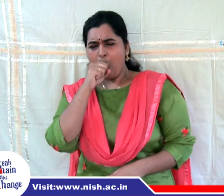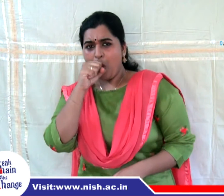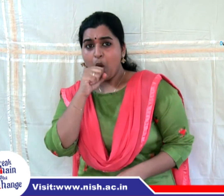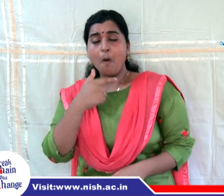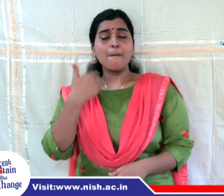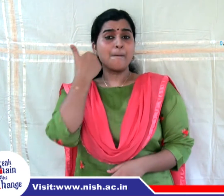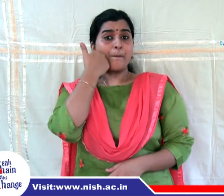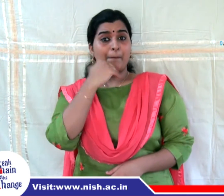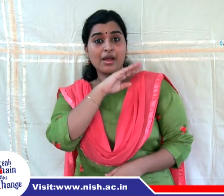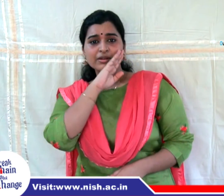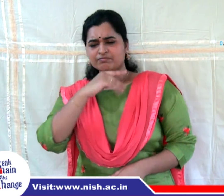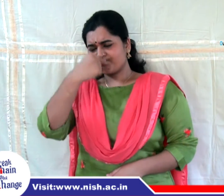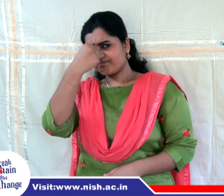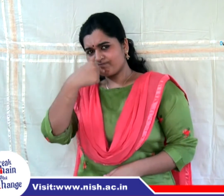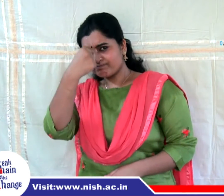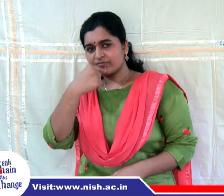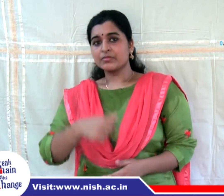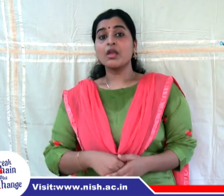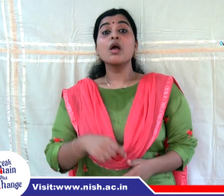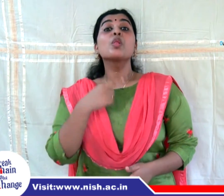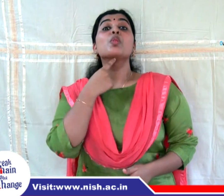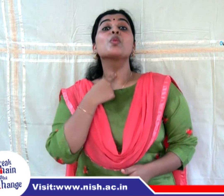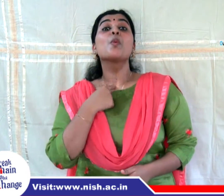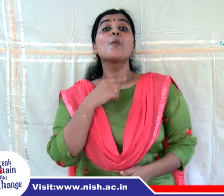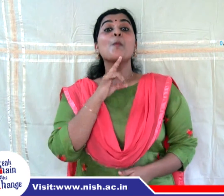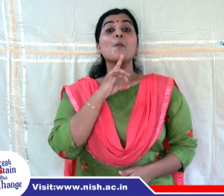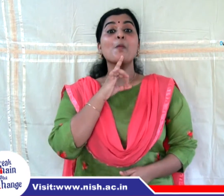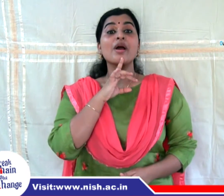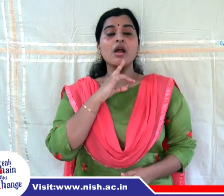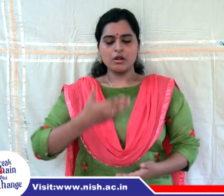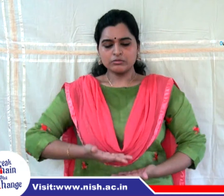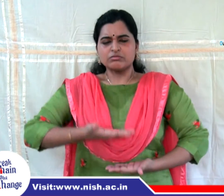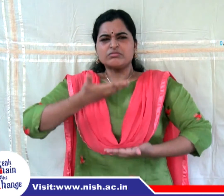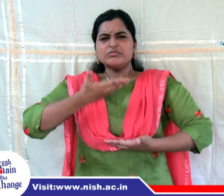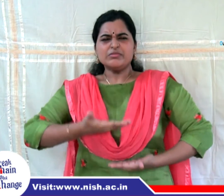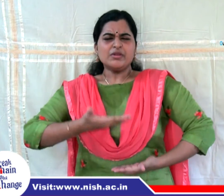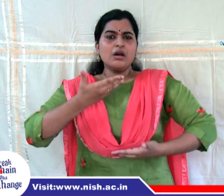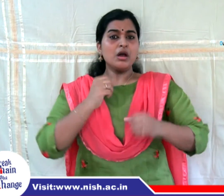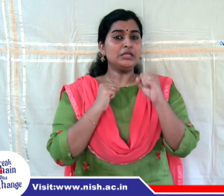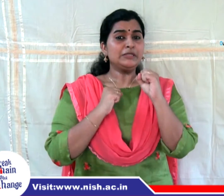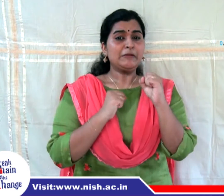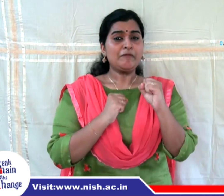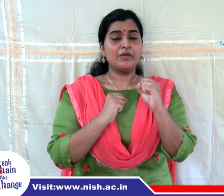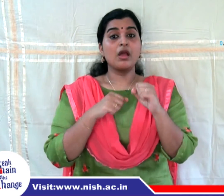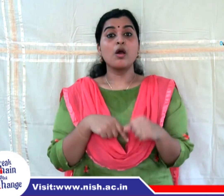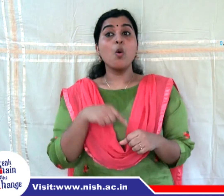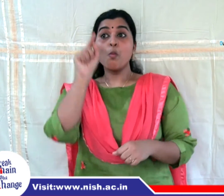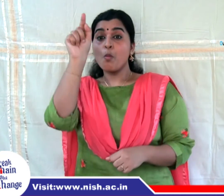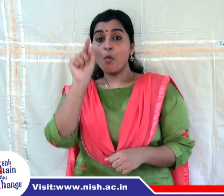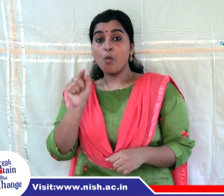ചുമ, പനി, ജലദോഷം, തൊണ്ടവേദന, ശ്വാസംമുട്ട്, ശ്വാസതടസ്സം തുടങ്ങിയവയാണ്